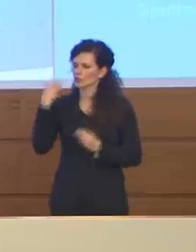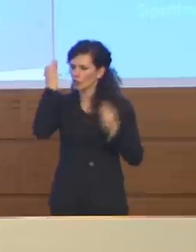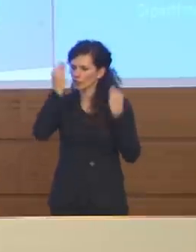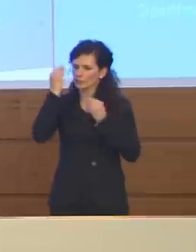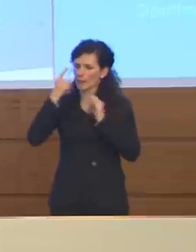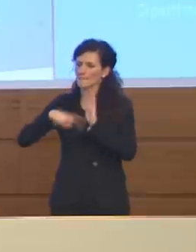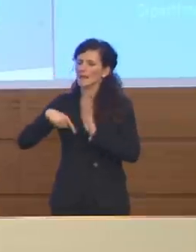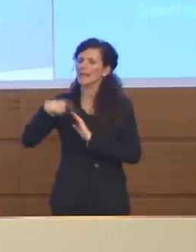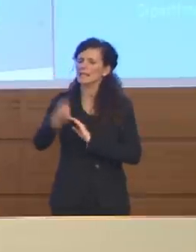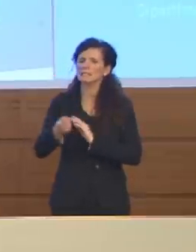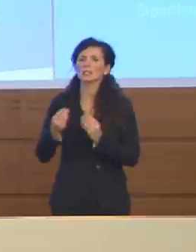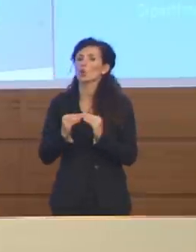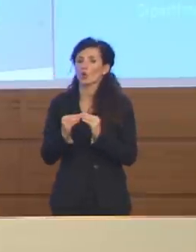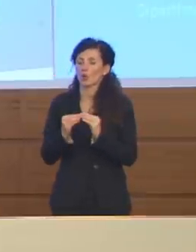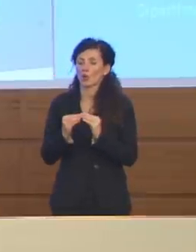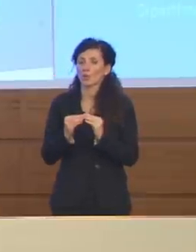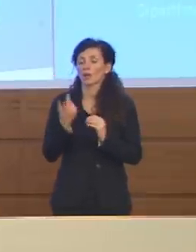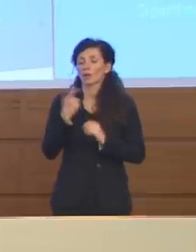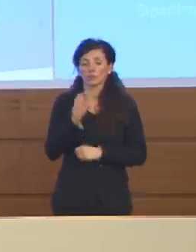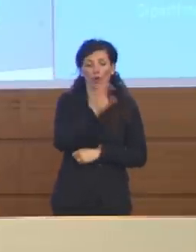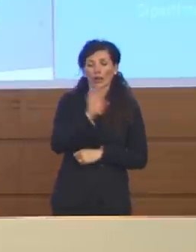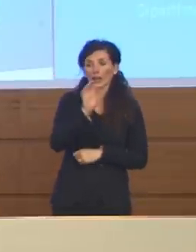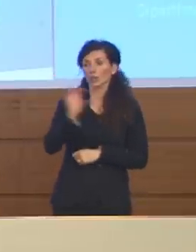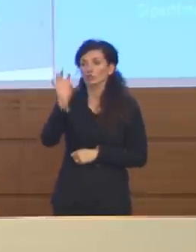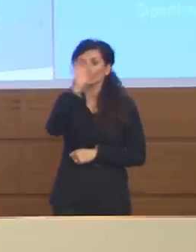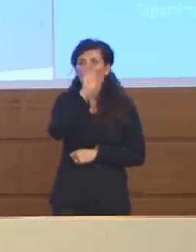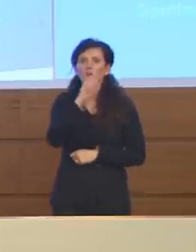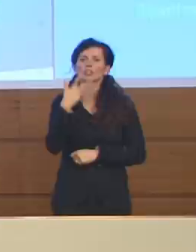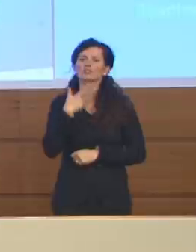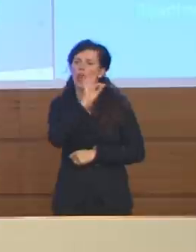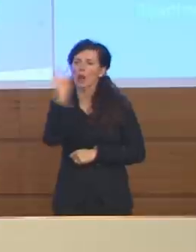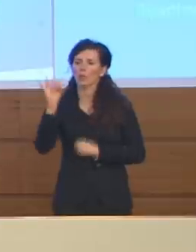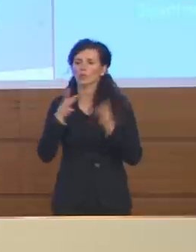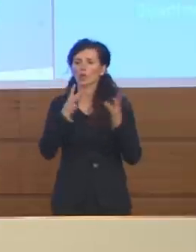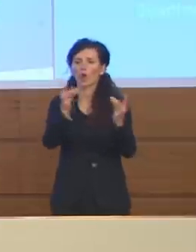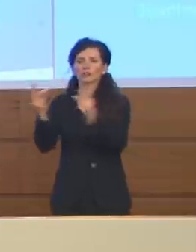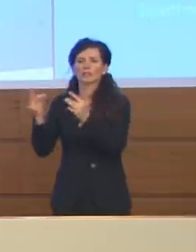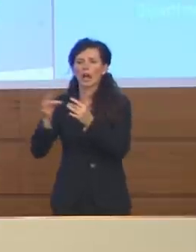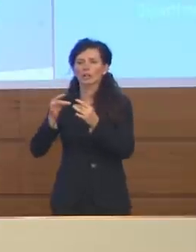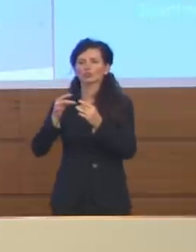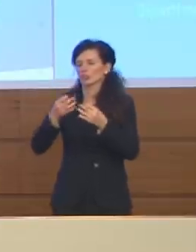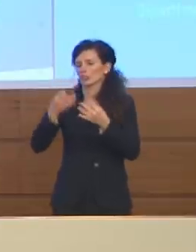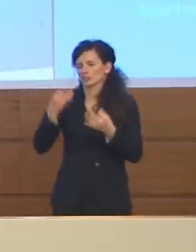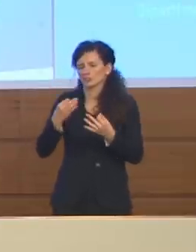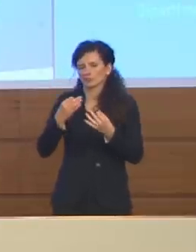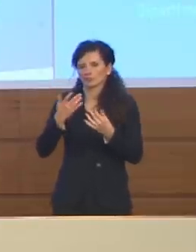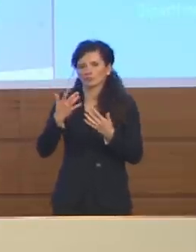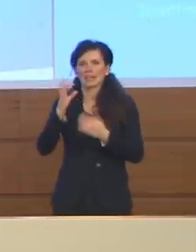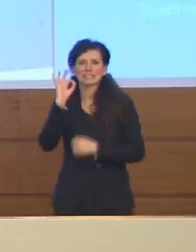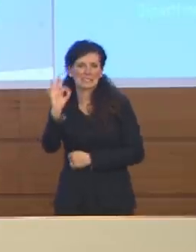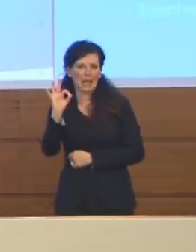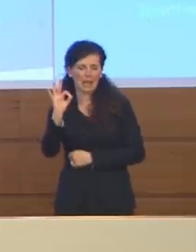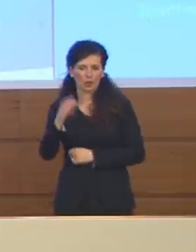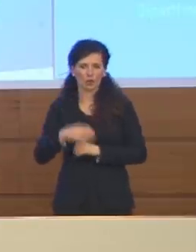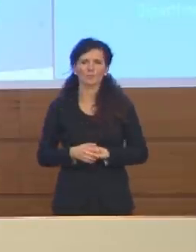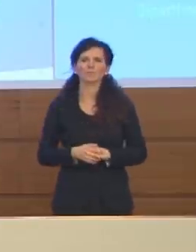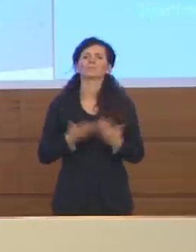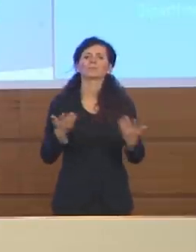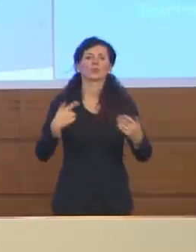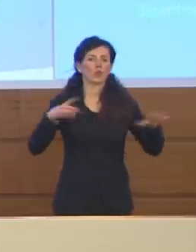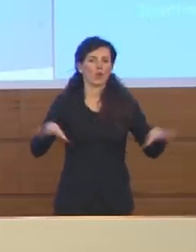nelle regioni dove magari i contagi sono vicini allo zero grazie mille all'ora parto io dalla prima parte della